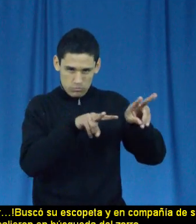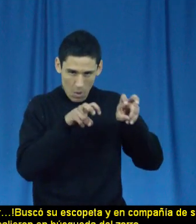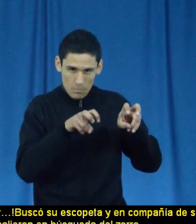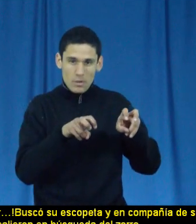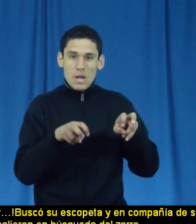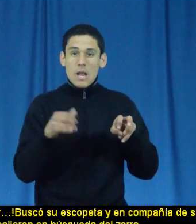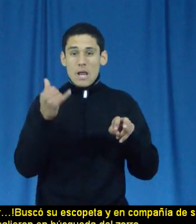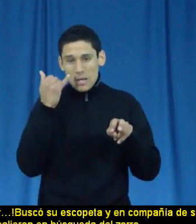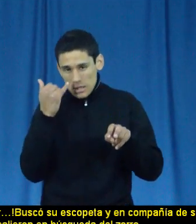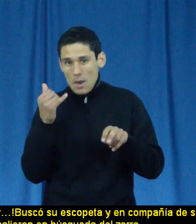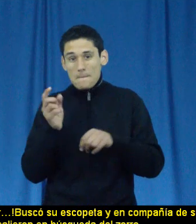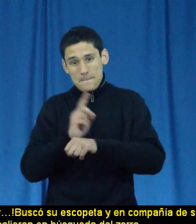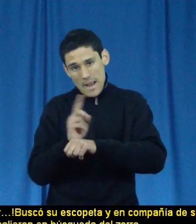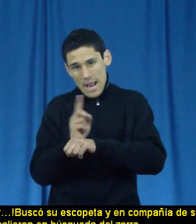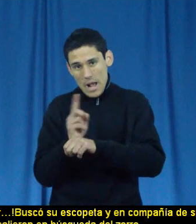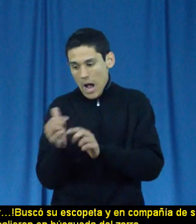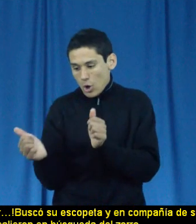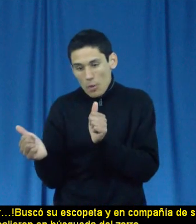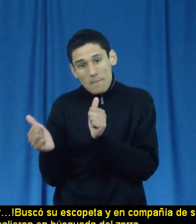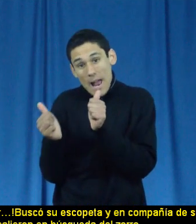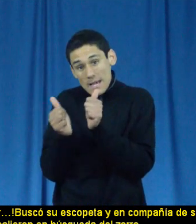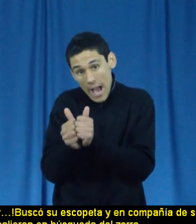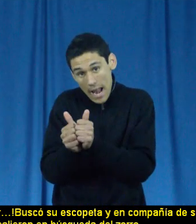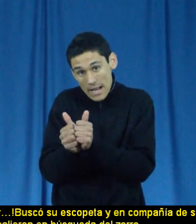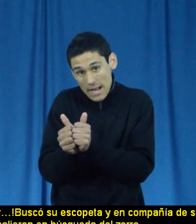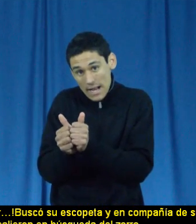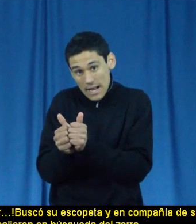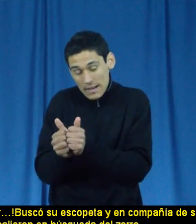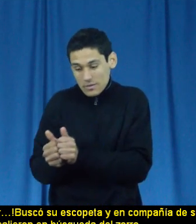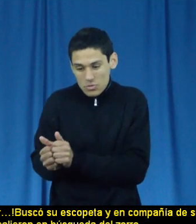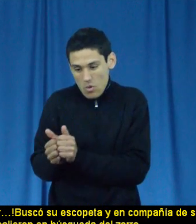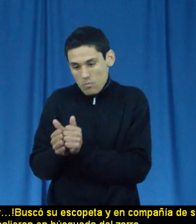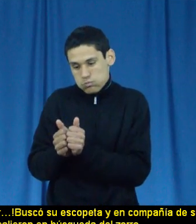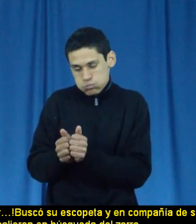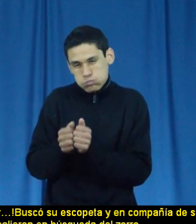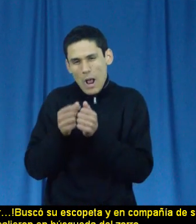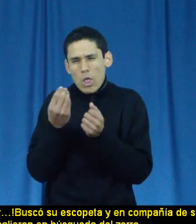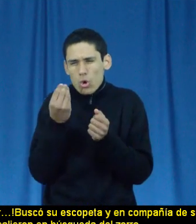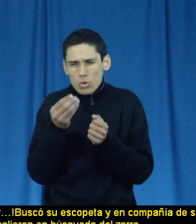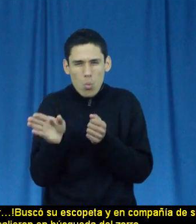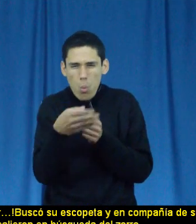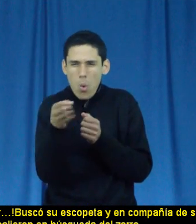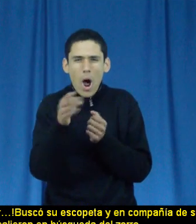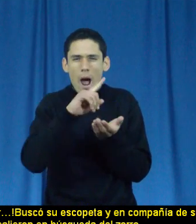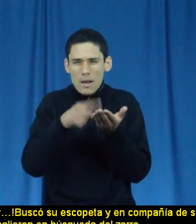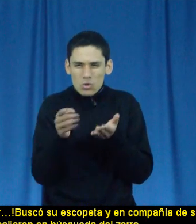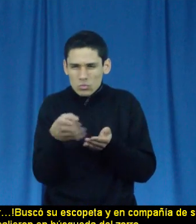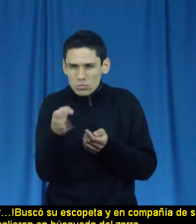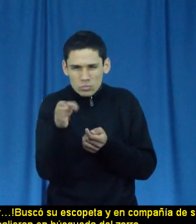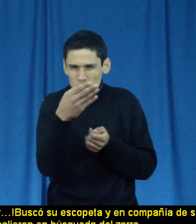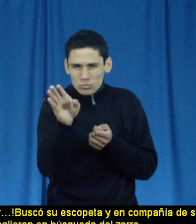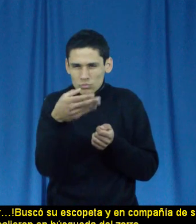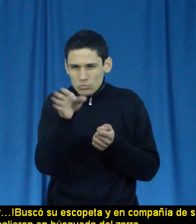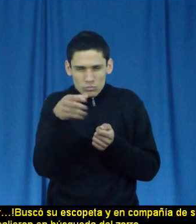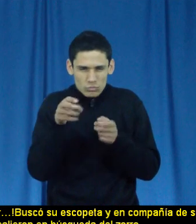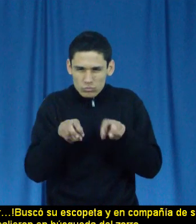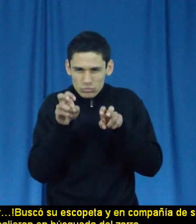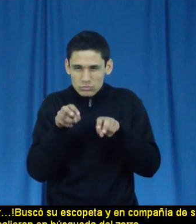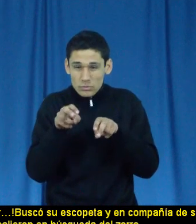los llevó, dijo el dueño. Zorro, ya vas a ver. Buscó su escopeta y en compañía de su perro salieron en búsqueda